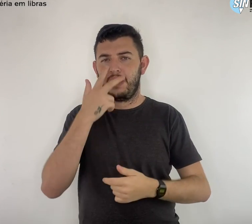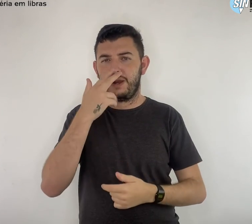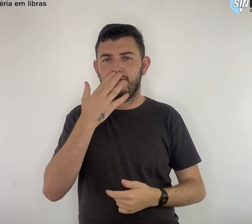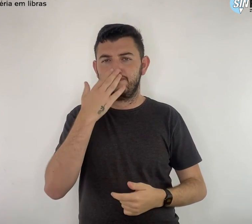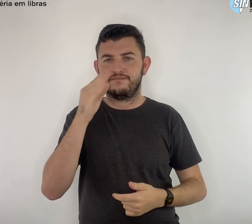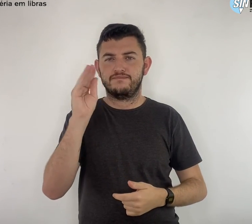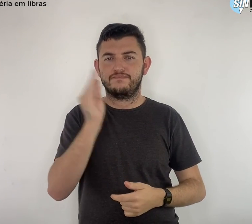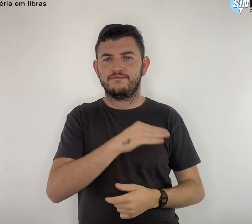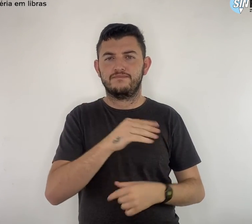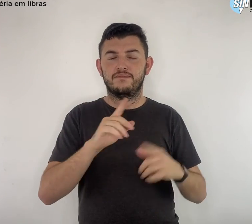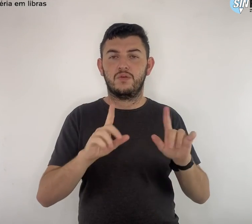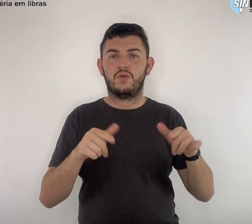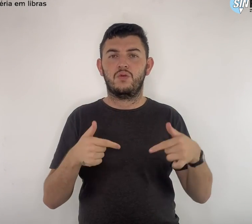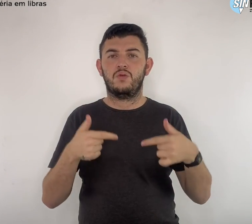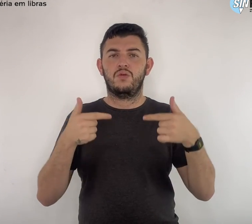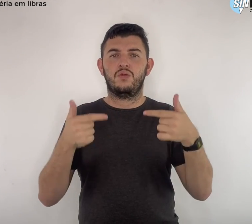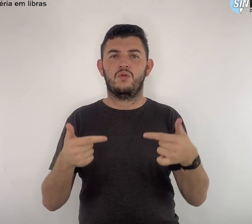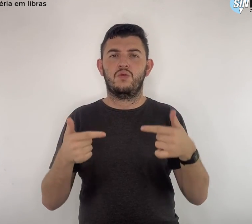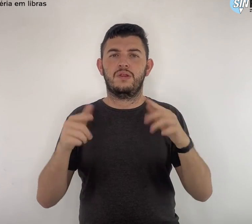de trabalho. Luta.